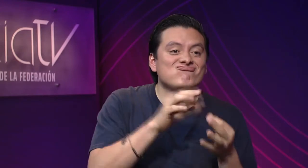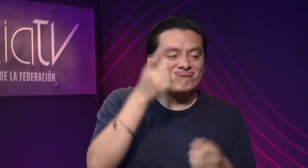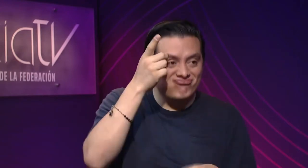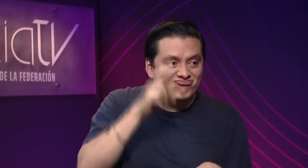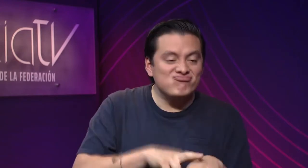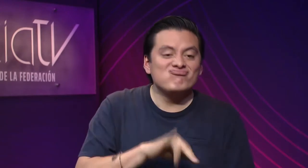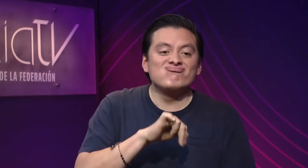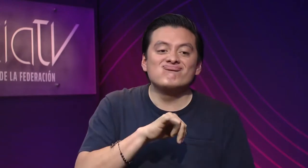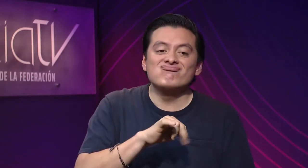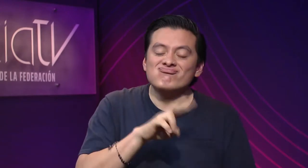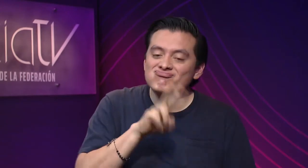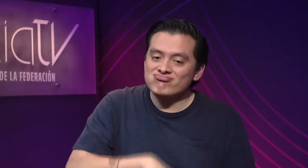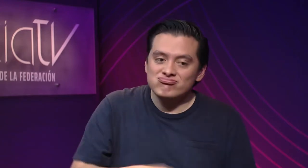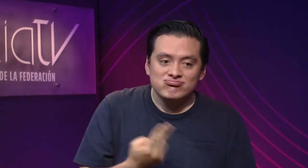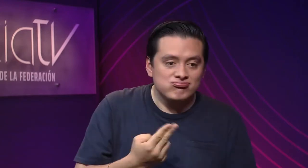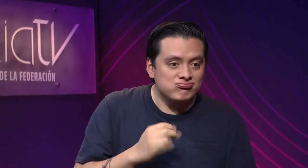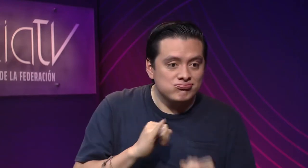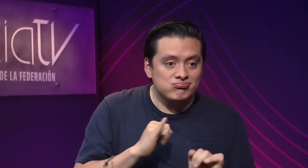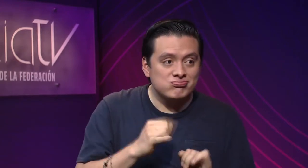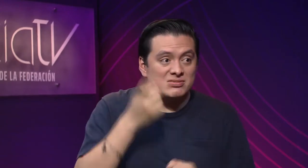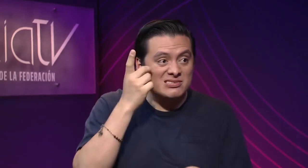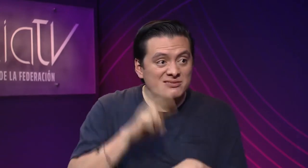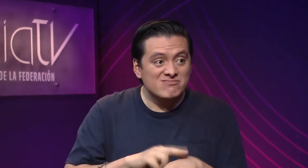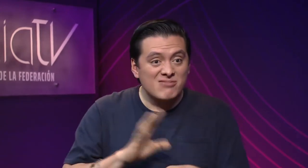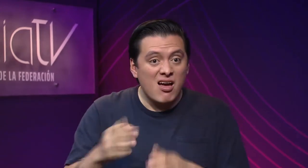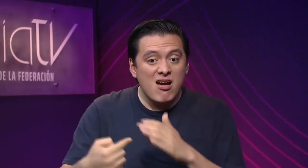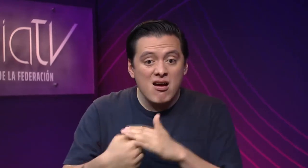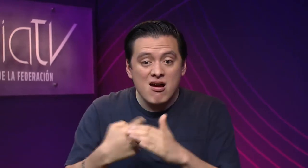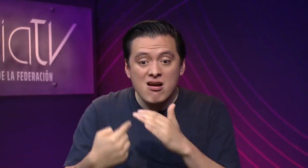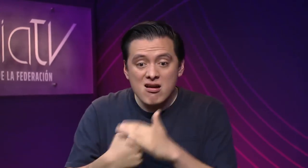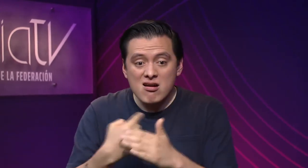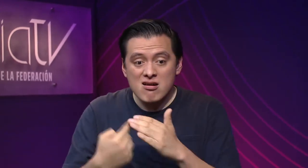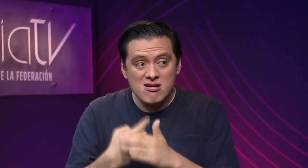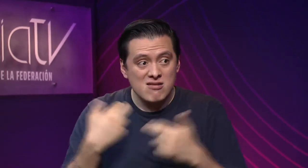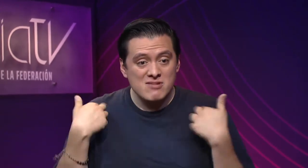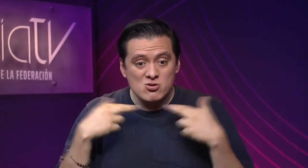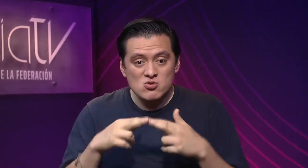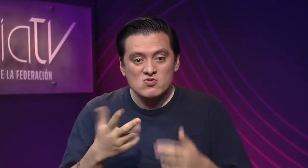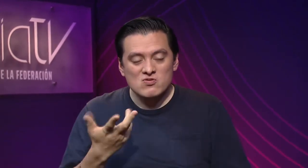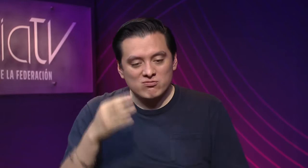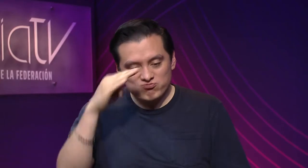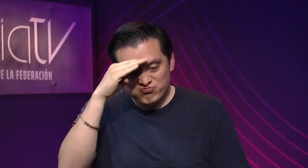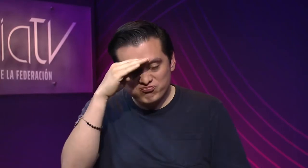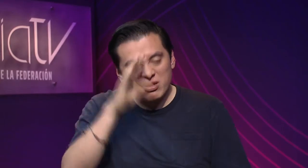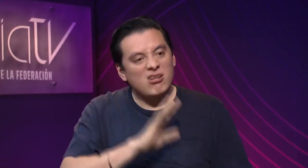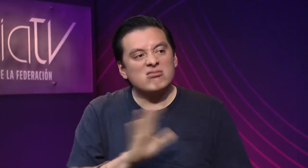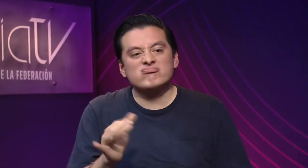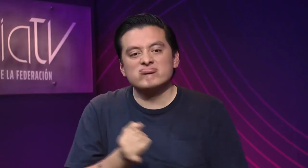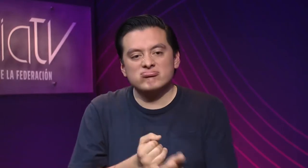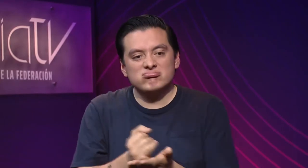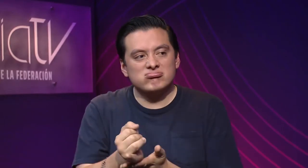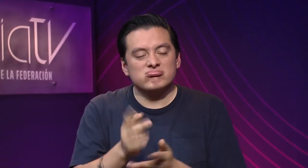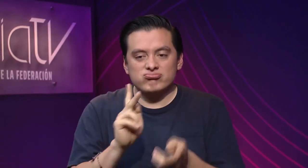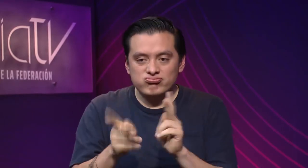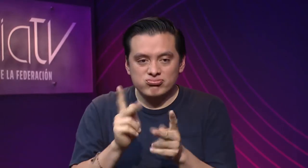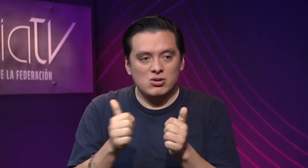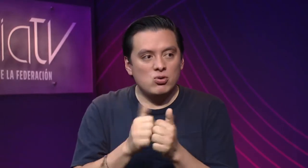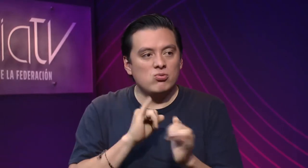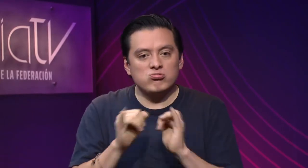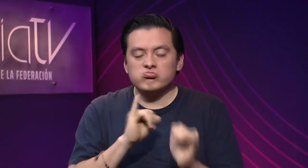más claro que era mi idioma. Y hasta ese momento fue cuando el director dijo, sí, es necesario tener intérprete. Y fue como se tomó la